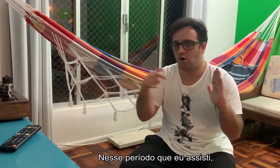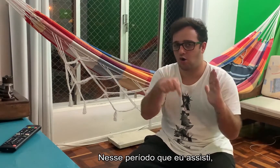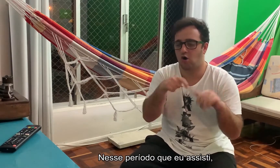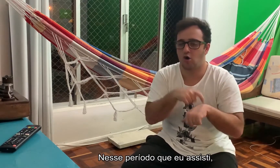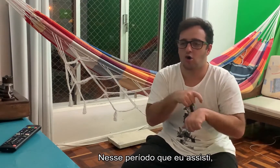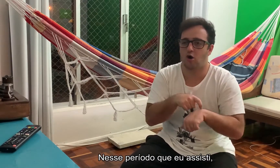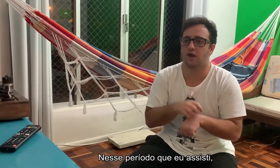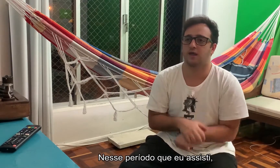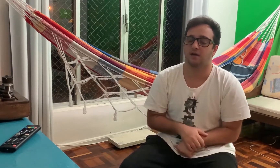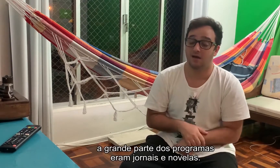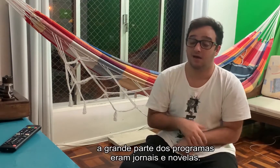assisti